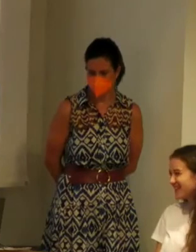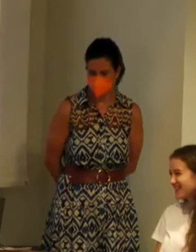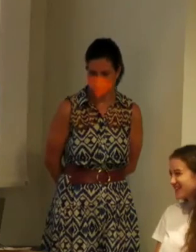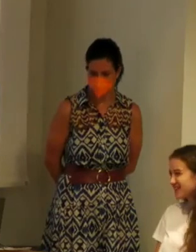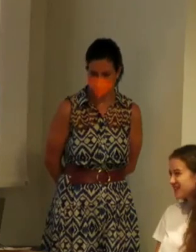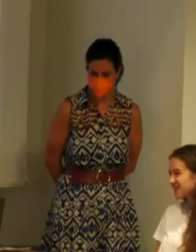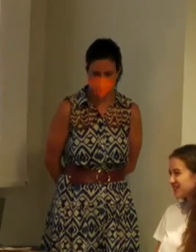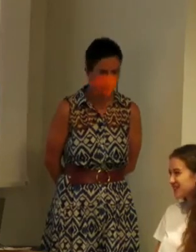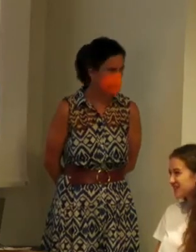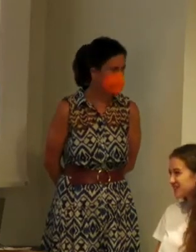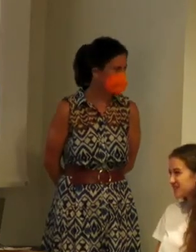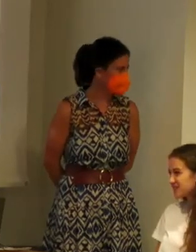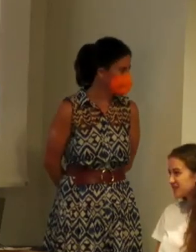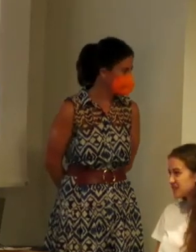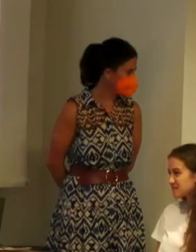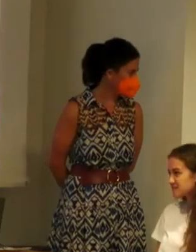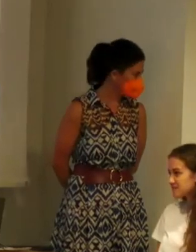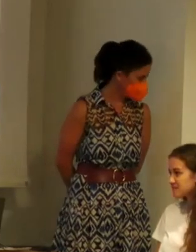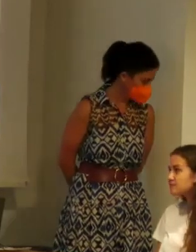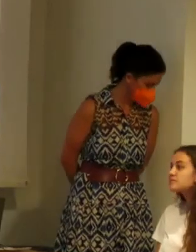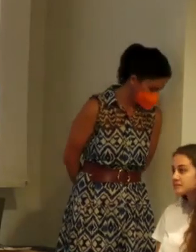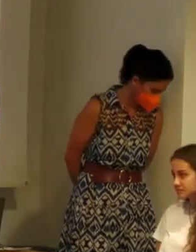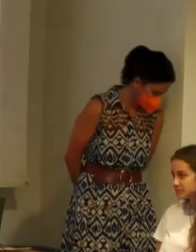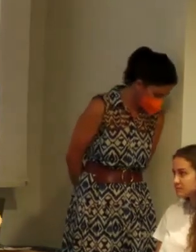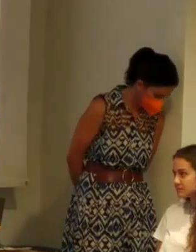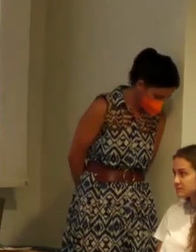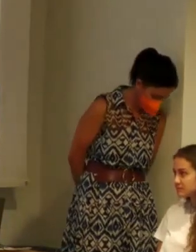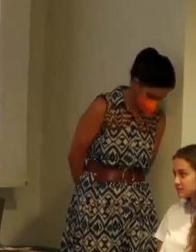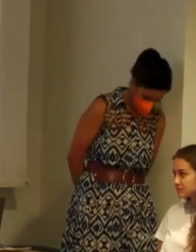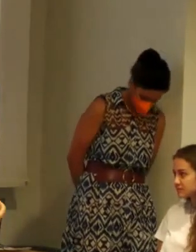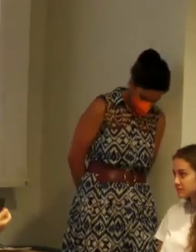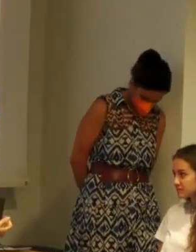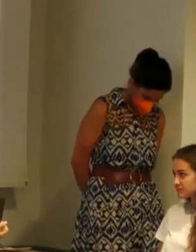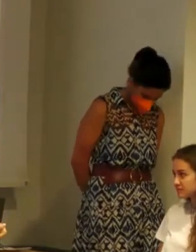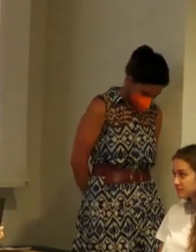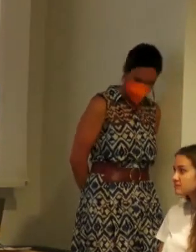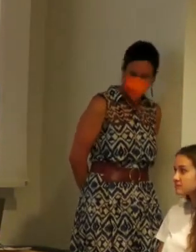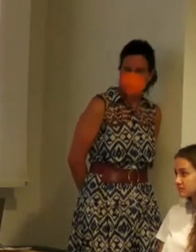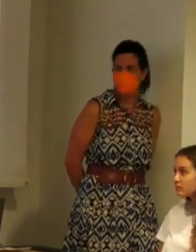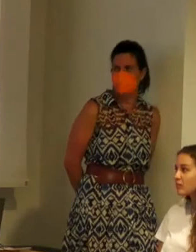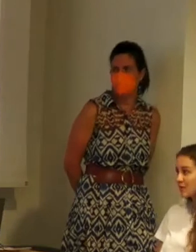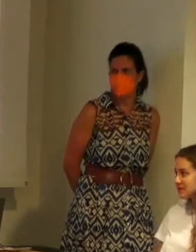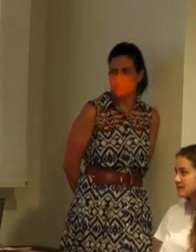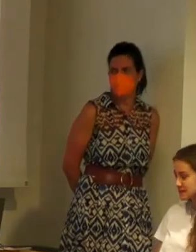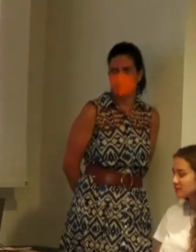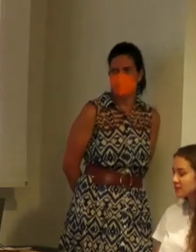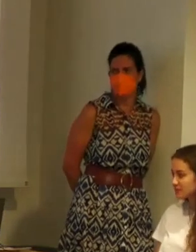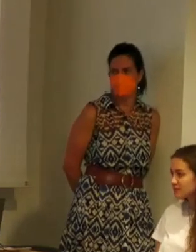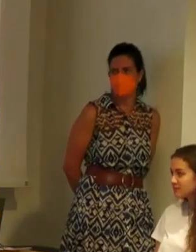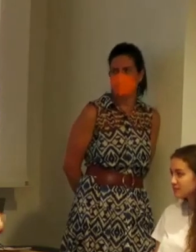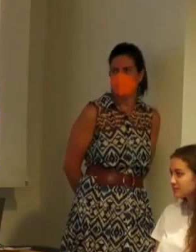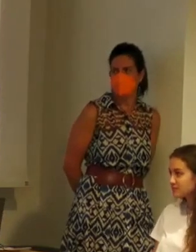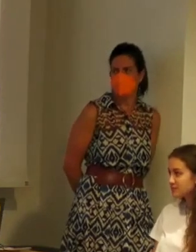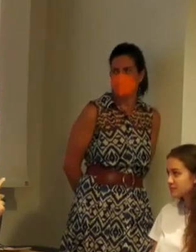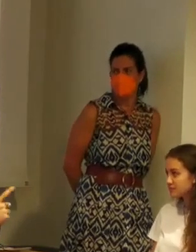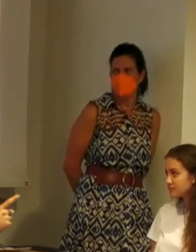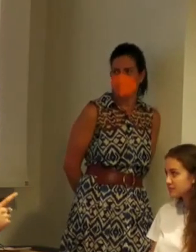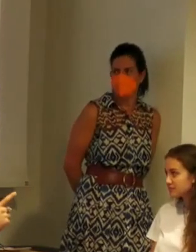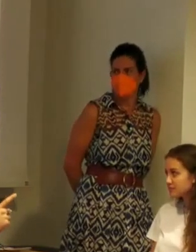La prova sarà fondamentale perché senza di quella poi non si potrà perfezionare l'immatricolazione successiva, che